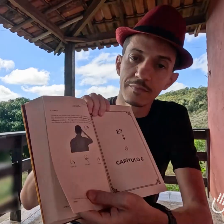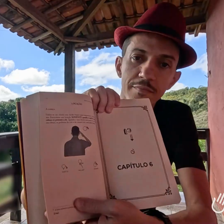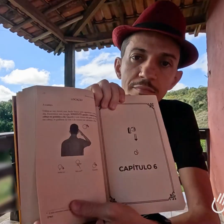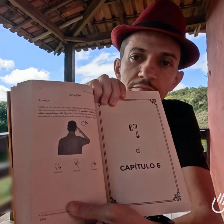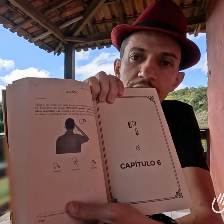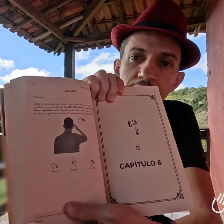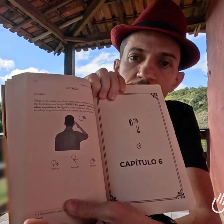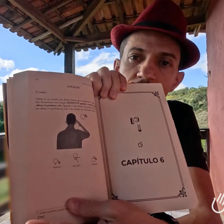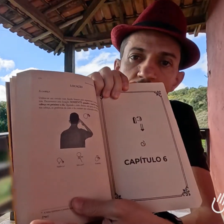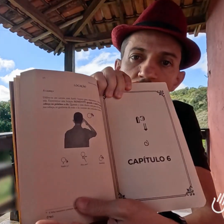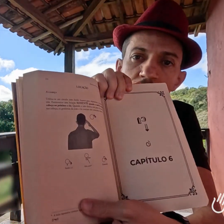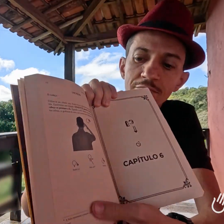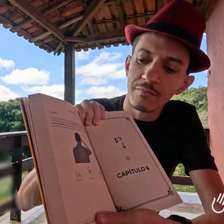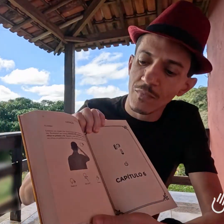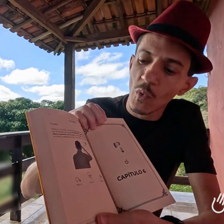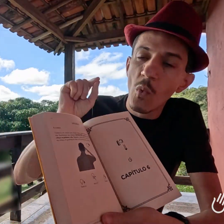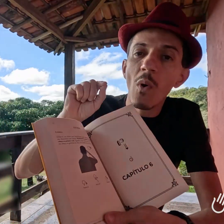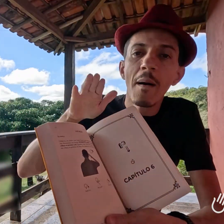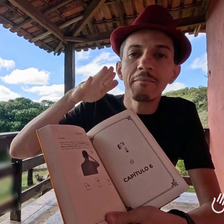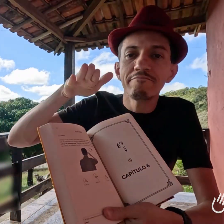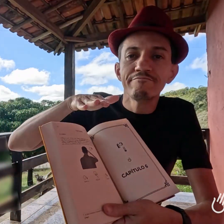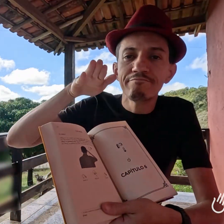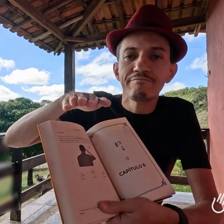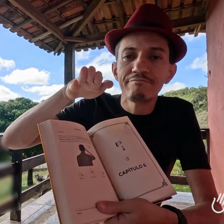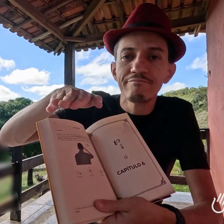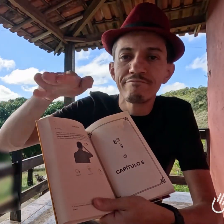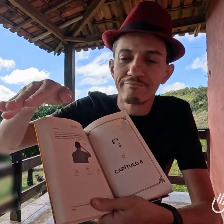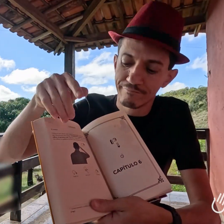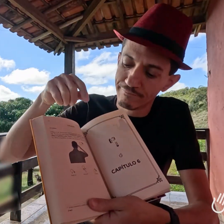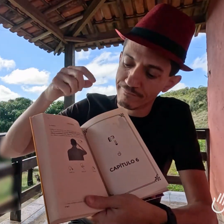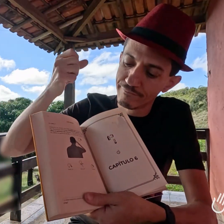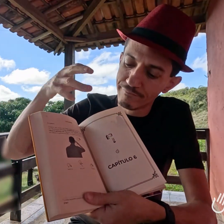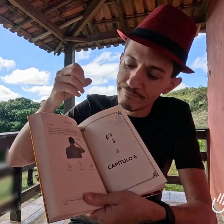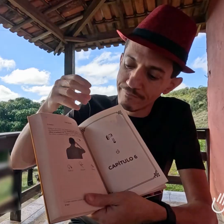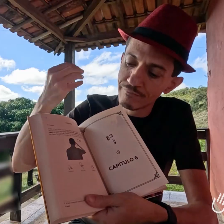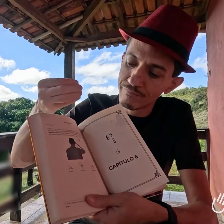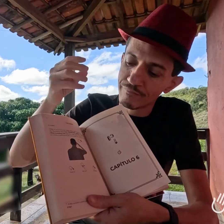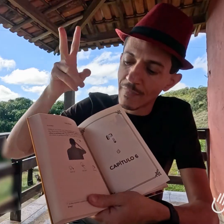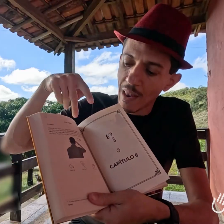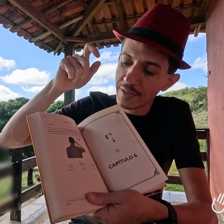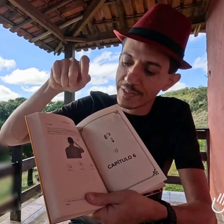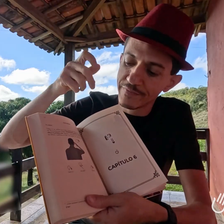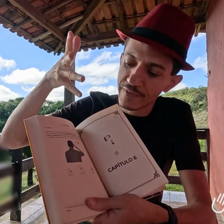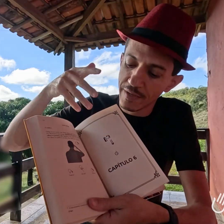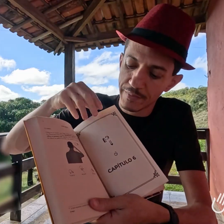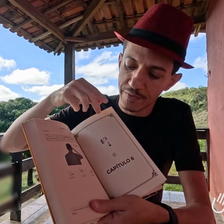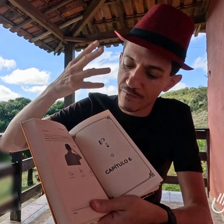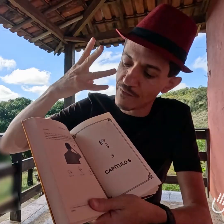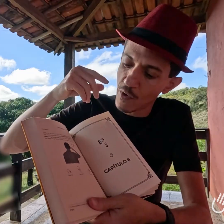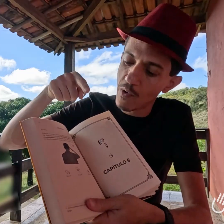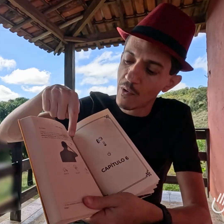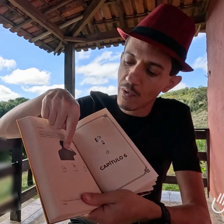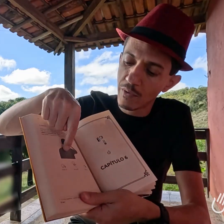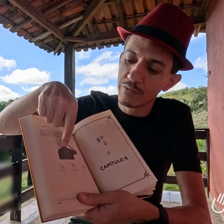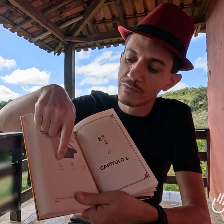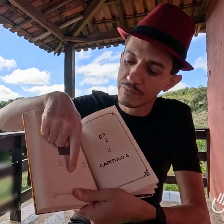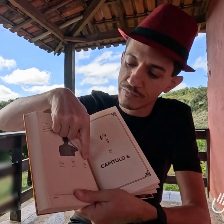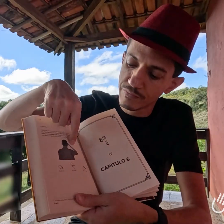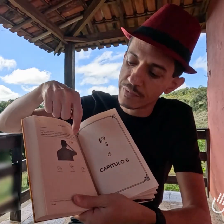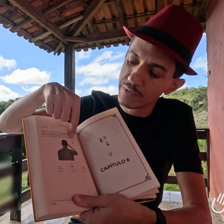muito obscuros ou complexos, mas fica aqui comigo que você vai entender, tá vendo? O livro te mostra passo a passo como escrever e